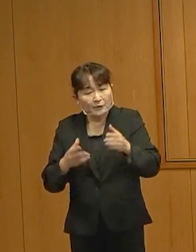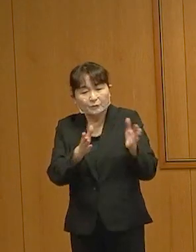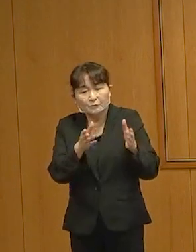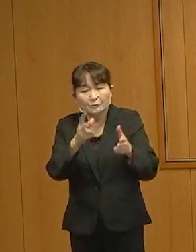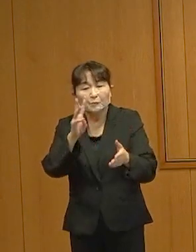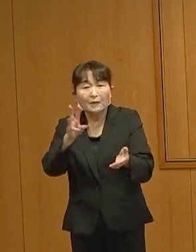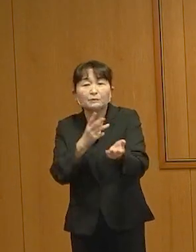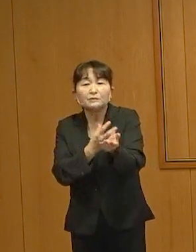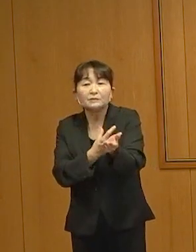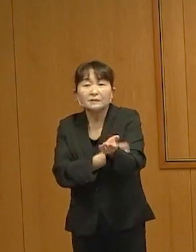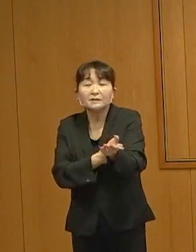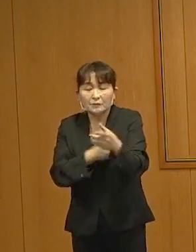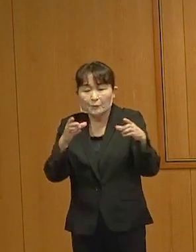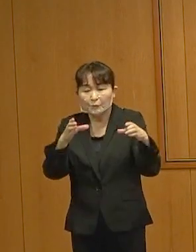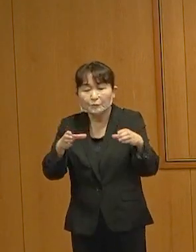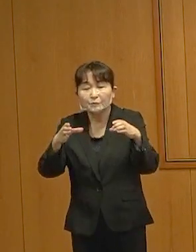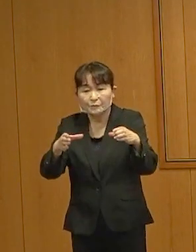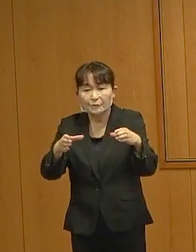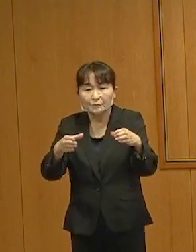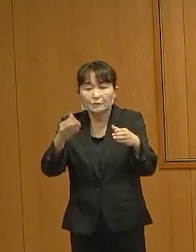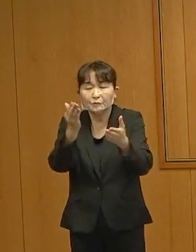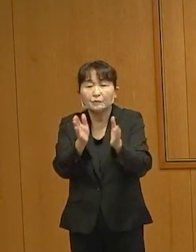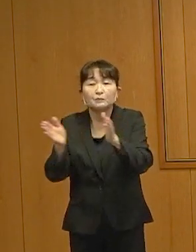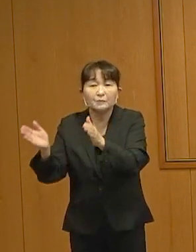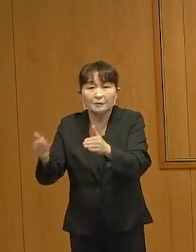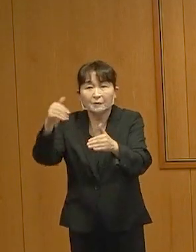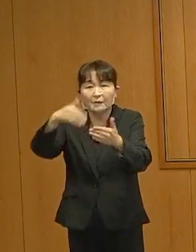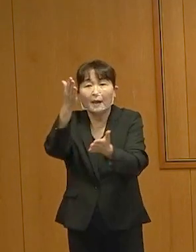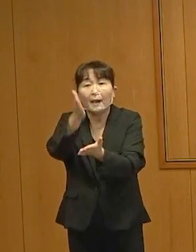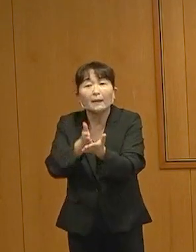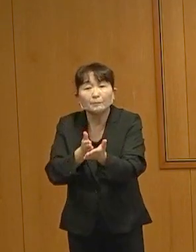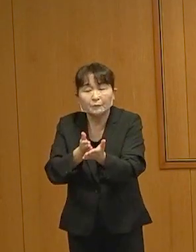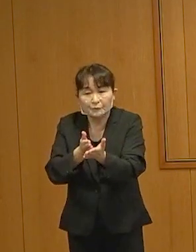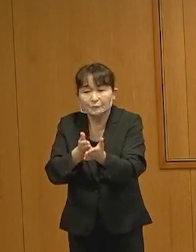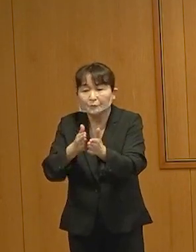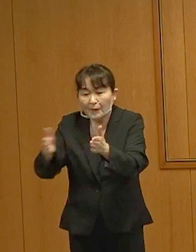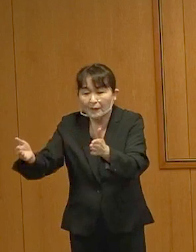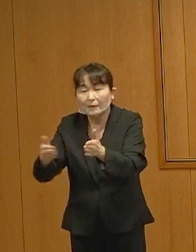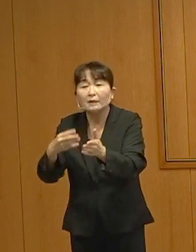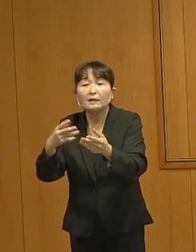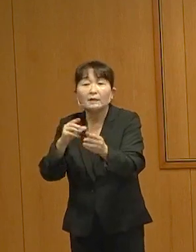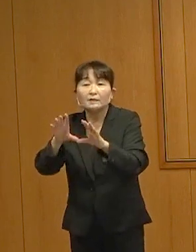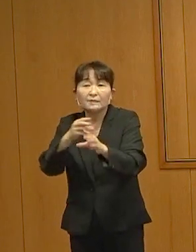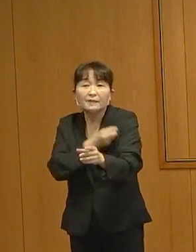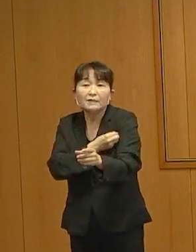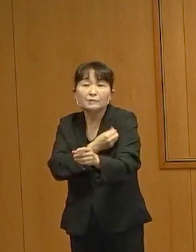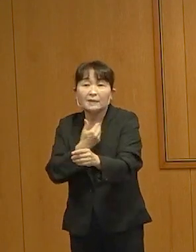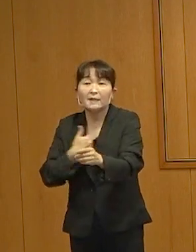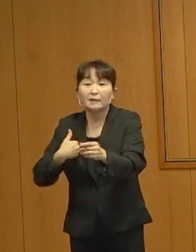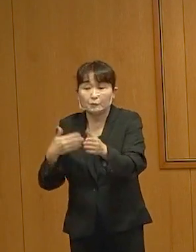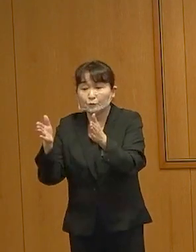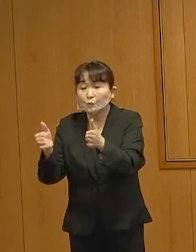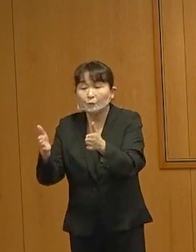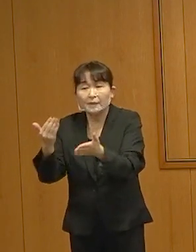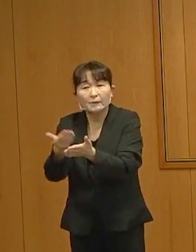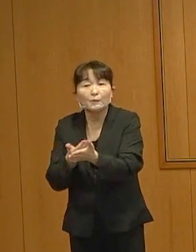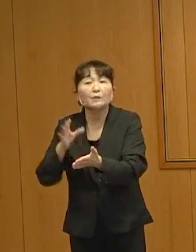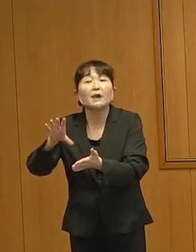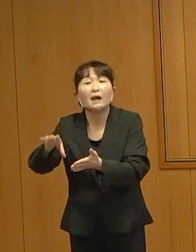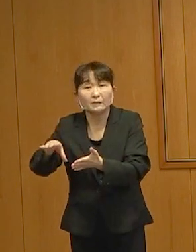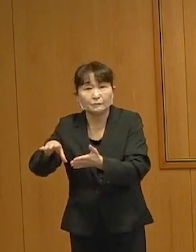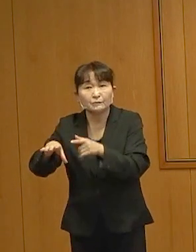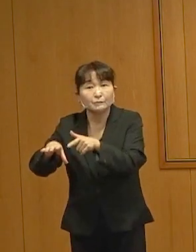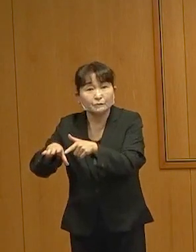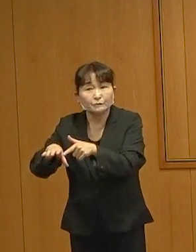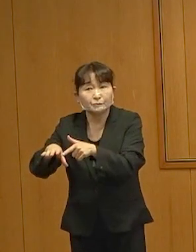だ半分ぐらいは空いている状況ですので、ご希望の方はいつでも取れる状況となっております。 半